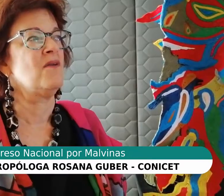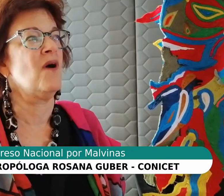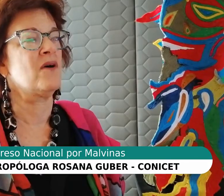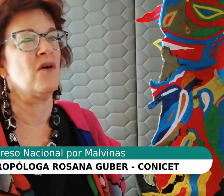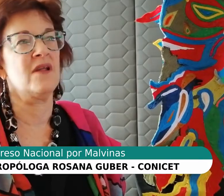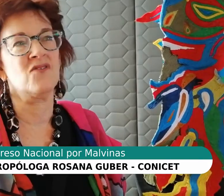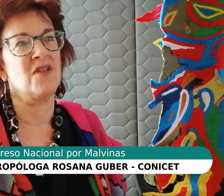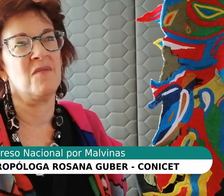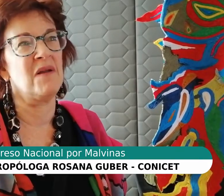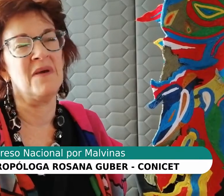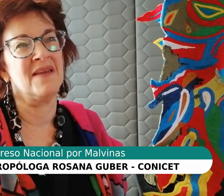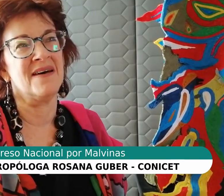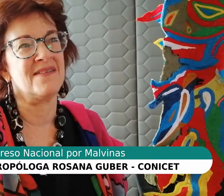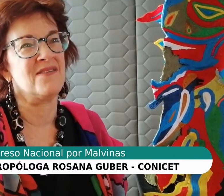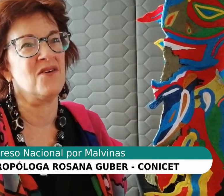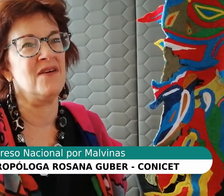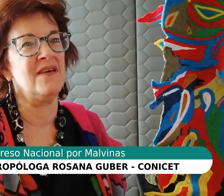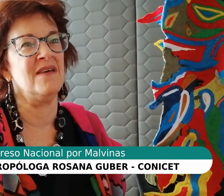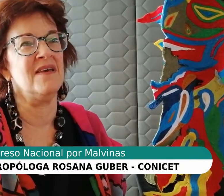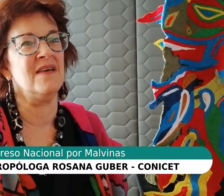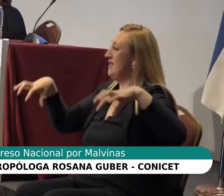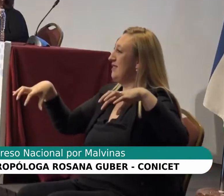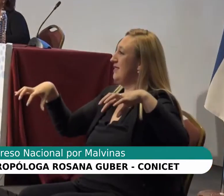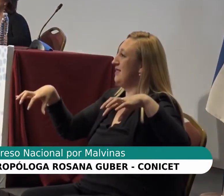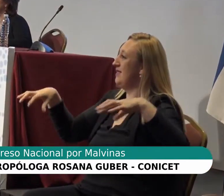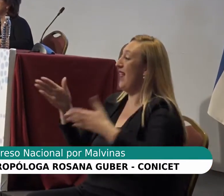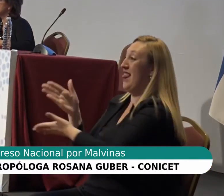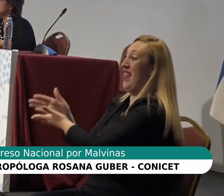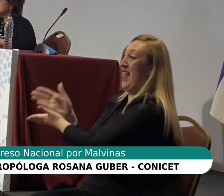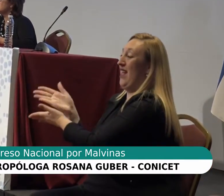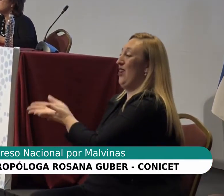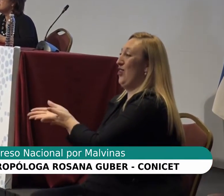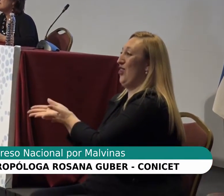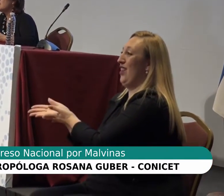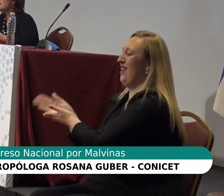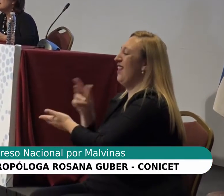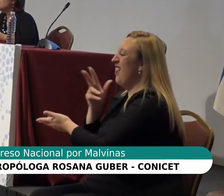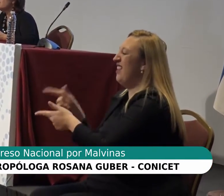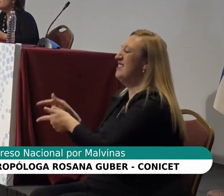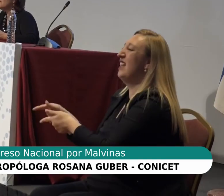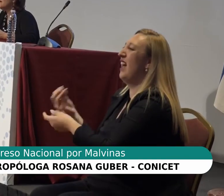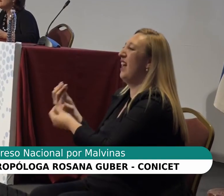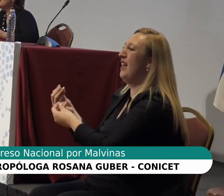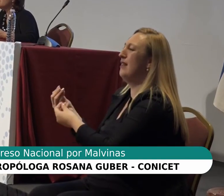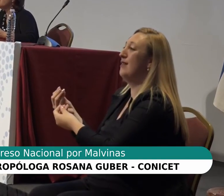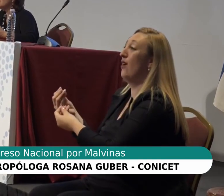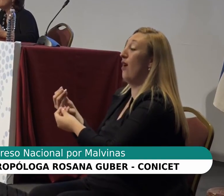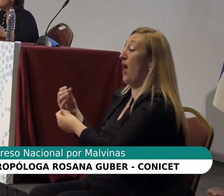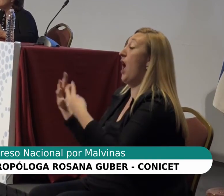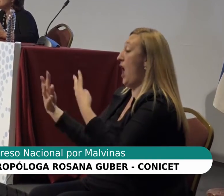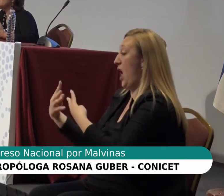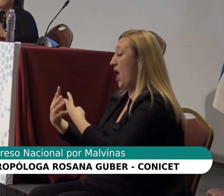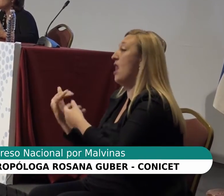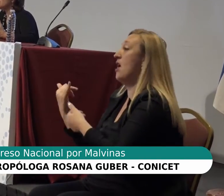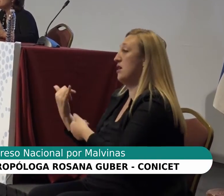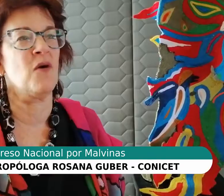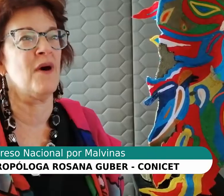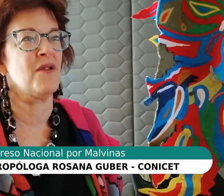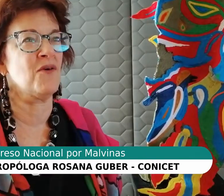no hay congresos de malvinas no y y realmente nos comprometió a todos los argentinos